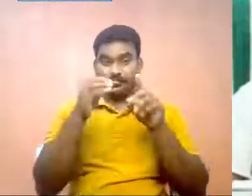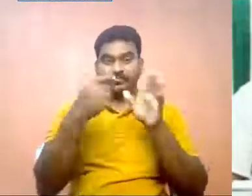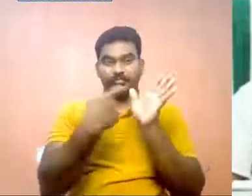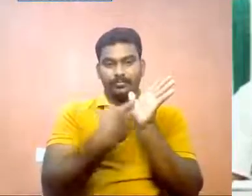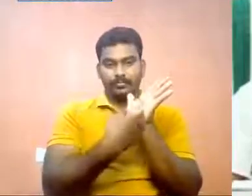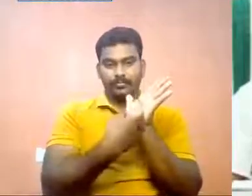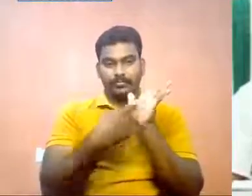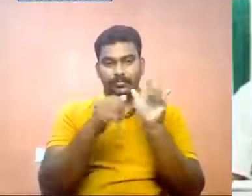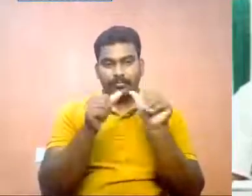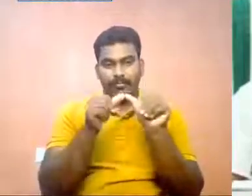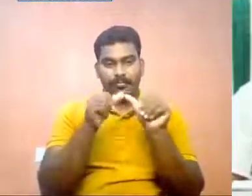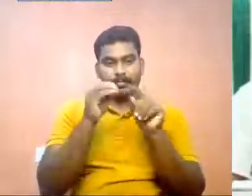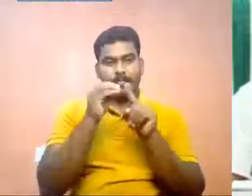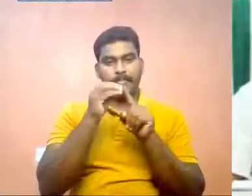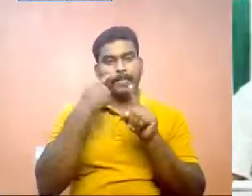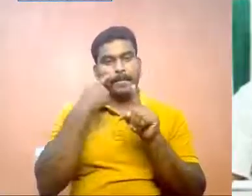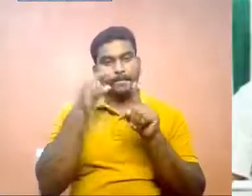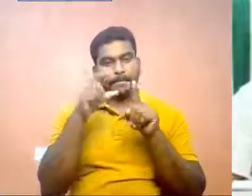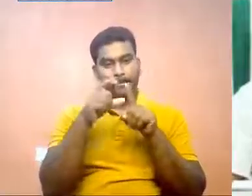നടപ്പാക്കേണ്ടതുണ്ട് എന്ന് നേരത്തെ കണ്ടിരുന്നു.